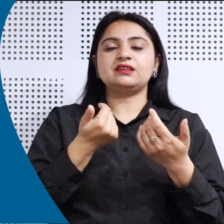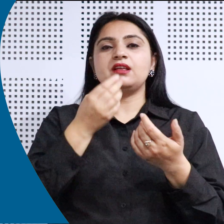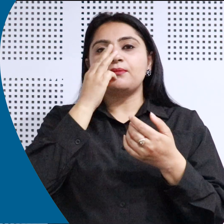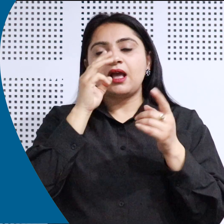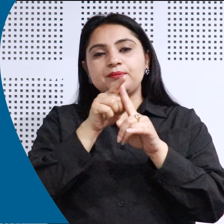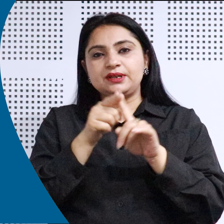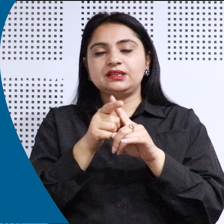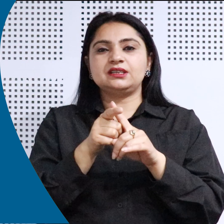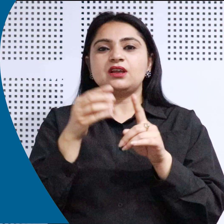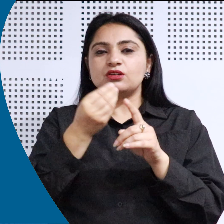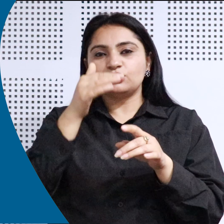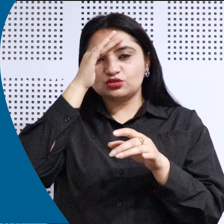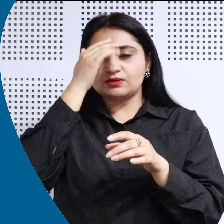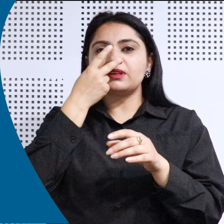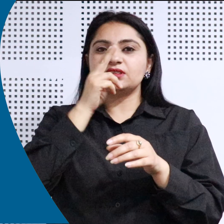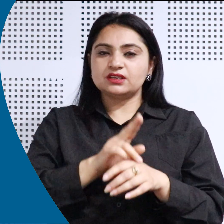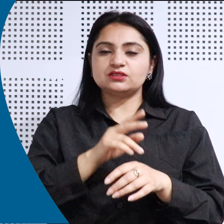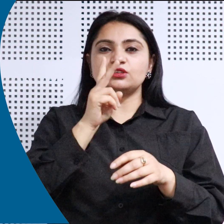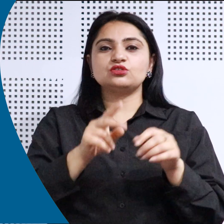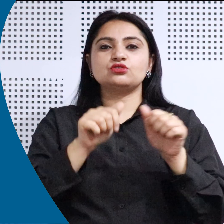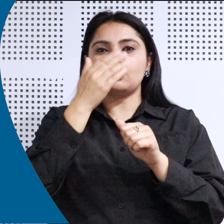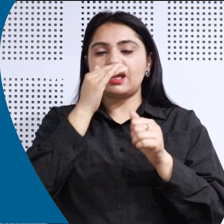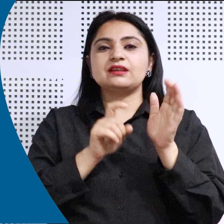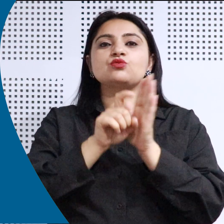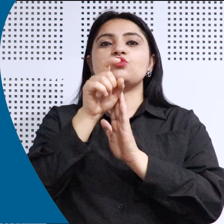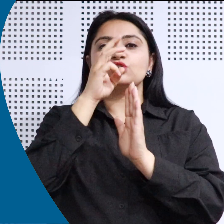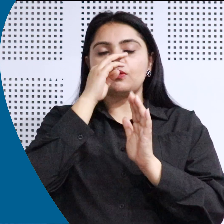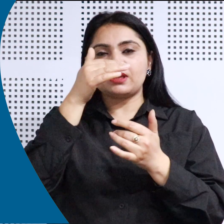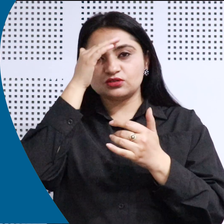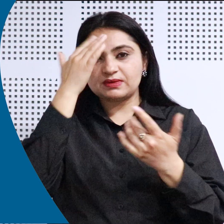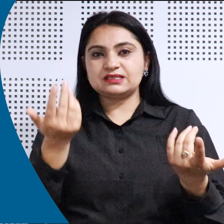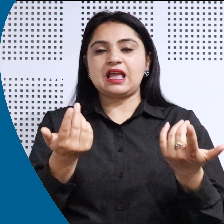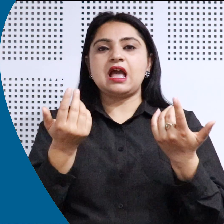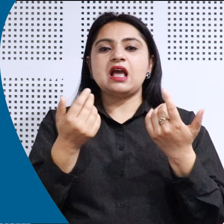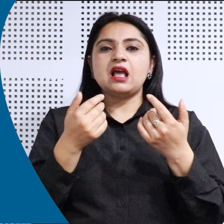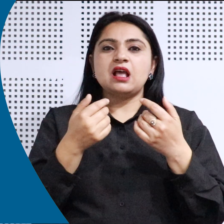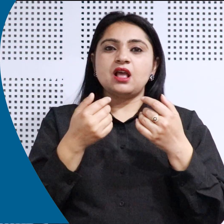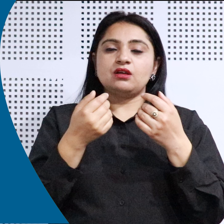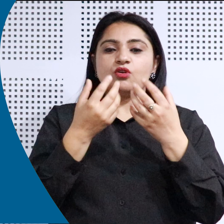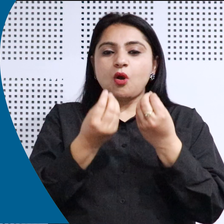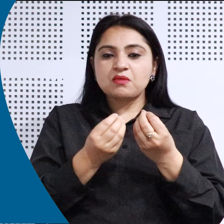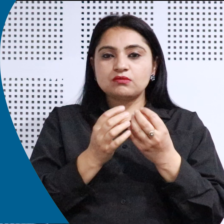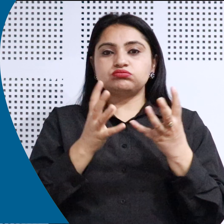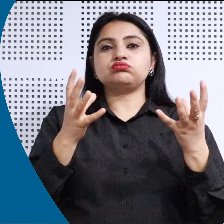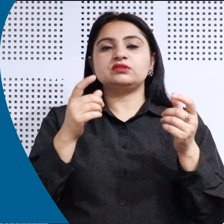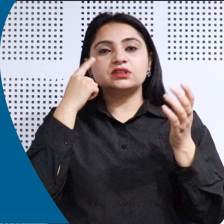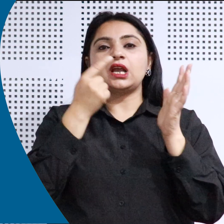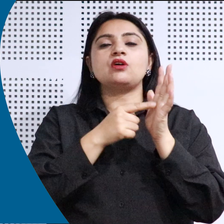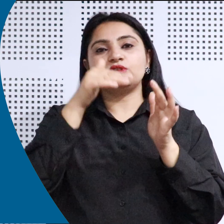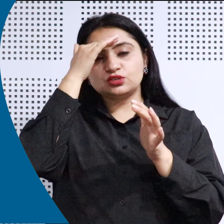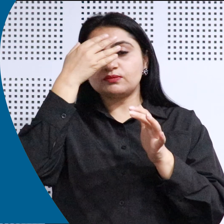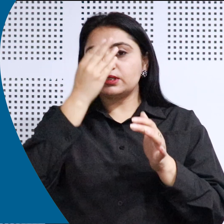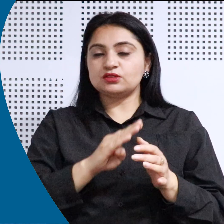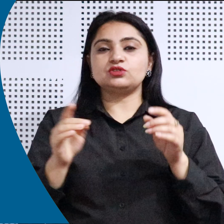होइन कि देशव्यापी हुनुहुन्छ, जसका कारणले गुणस्तरमा समस्या, अब त्यसको मात्रामा समस्या, थोरै र धेरै बनाउन सक्ने समस्या हुन्छ।